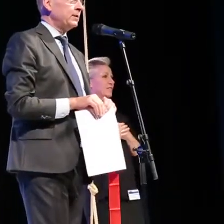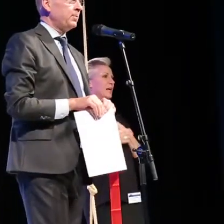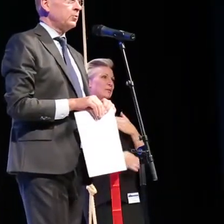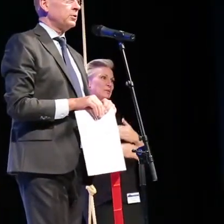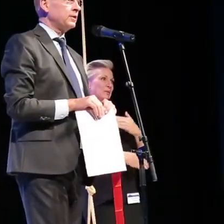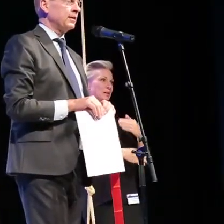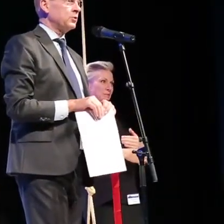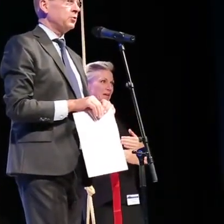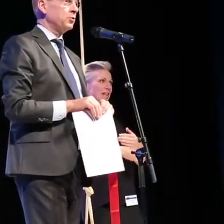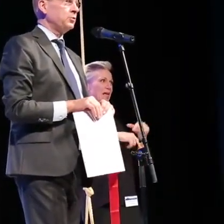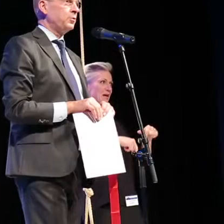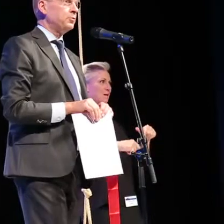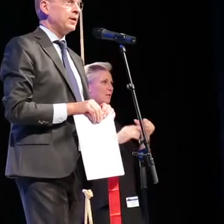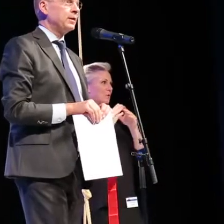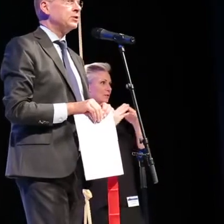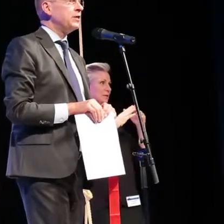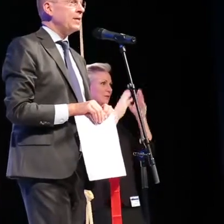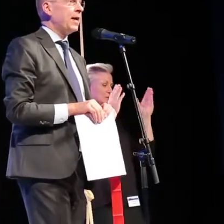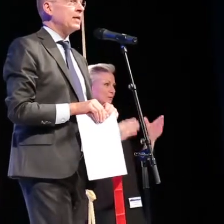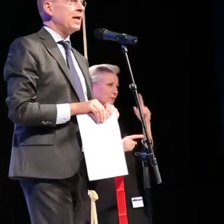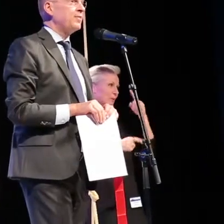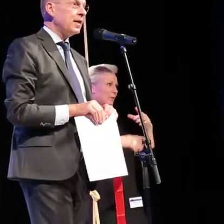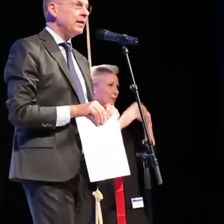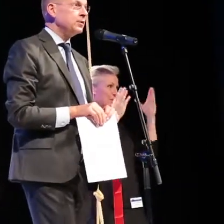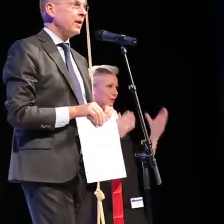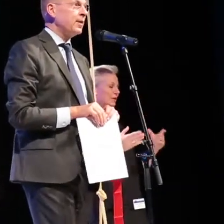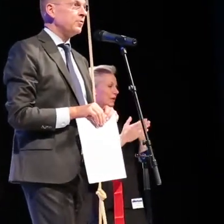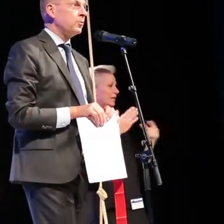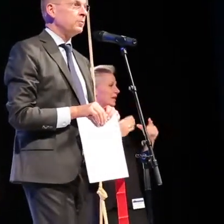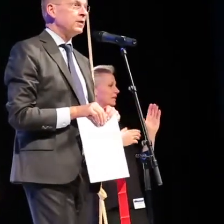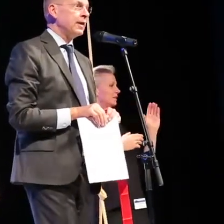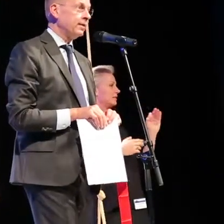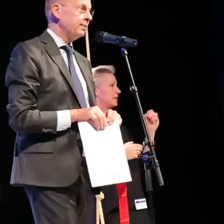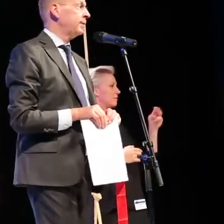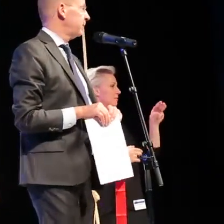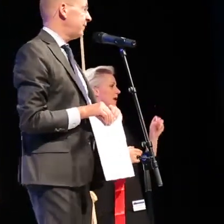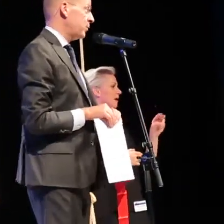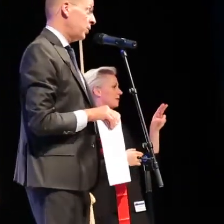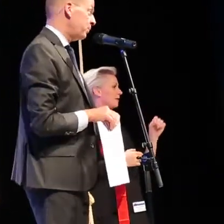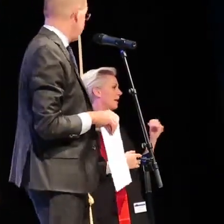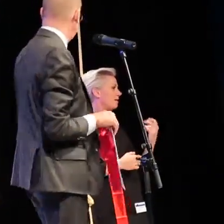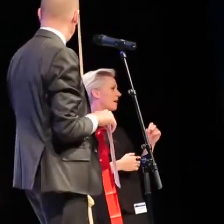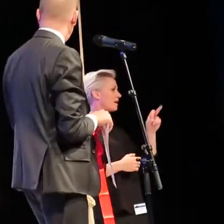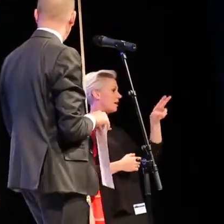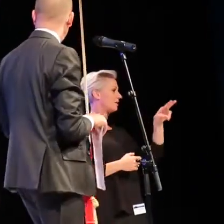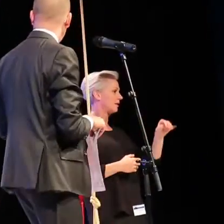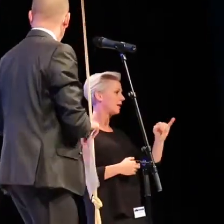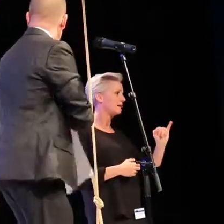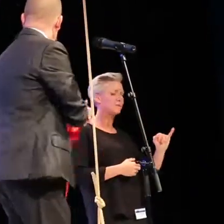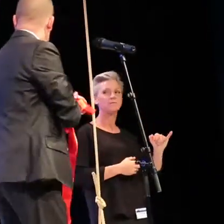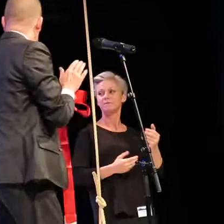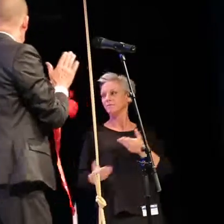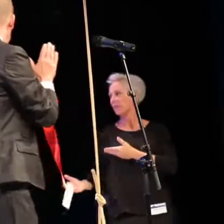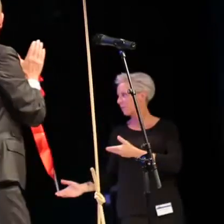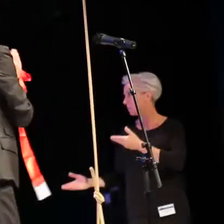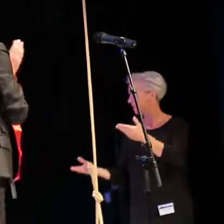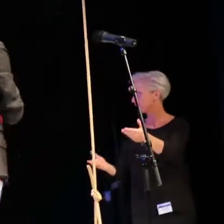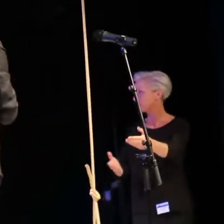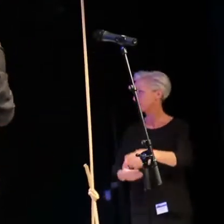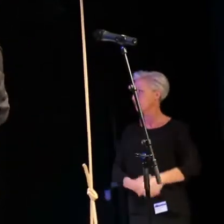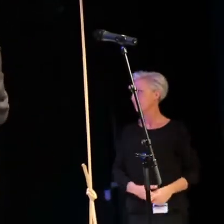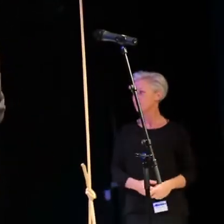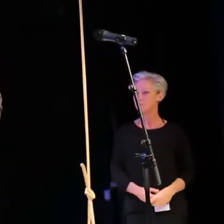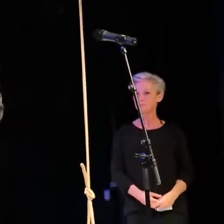här på Stadsteatern Kulturhuset, Shima Niavrani, som jag ber att få komma upp på scenen. Välkommen upp!